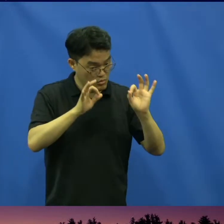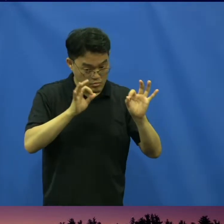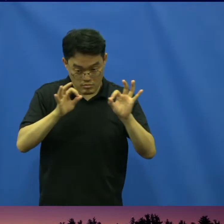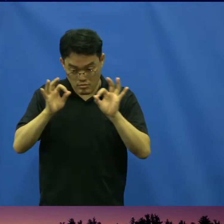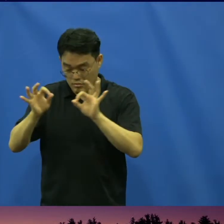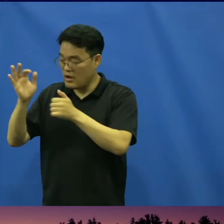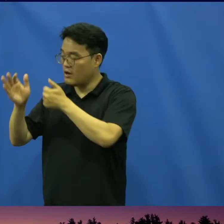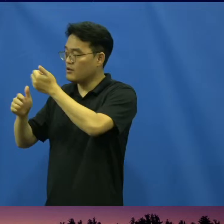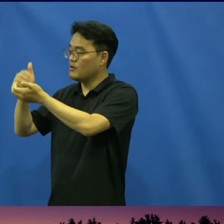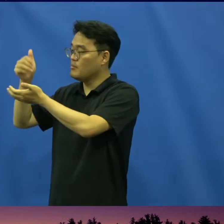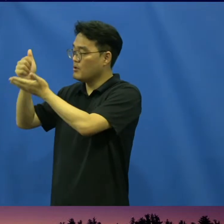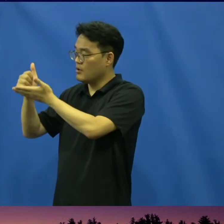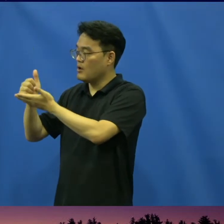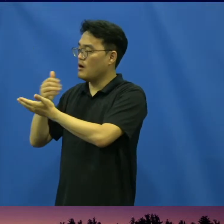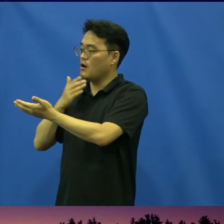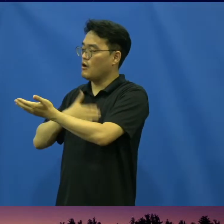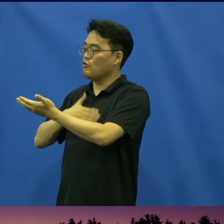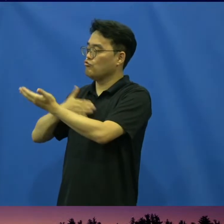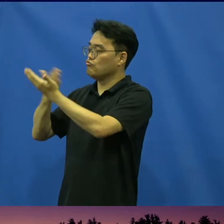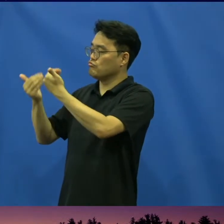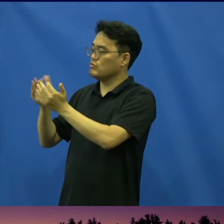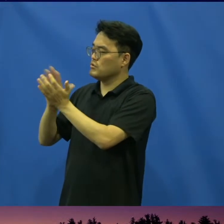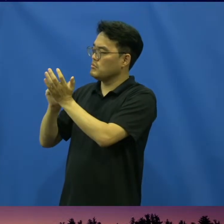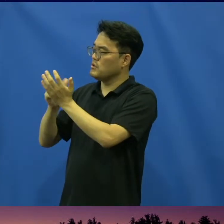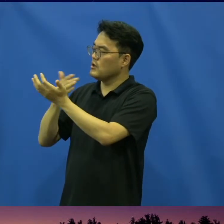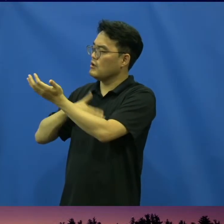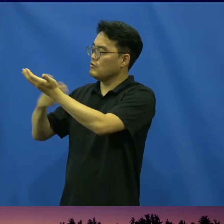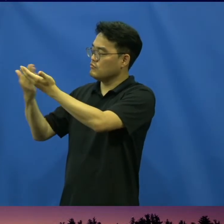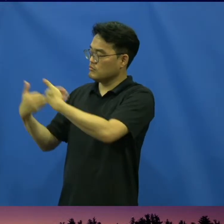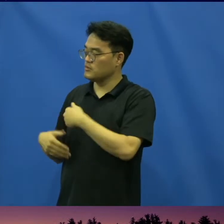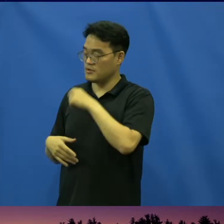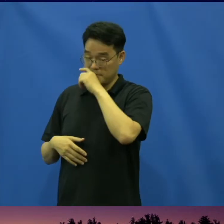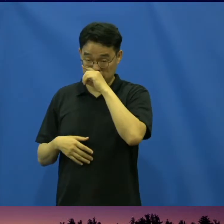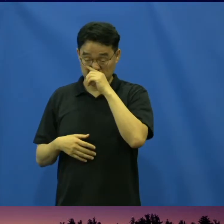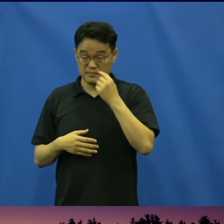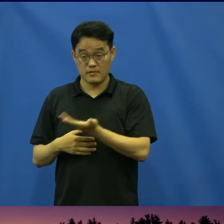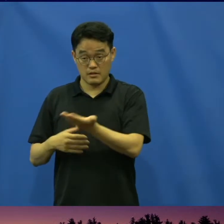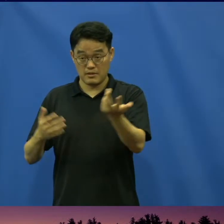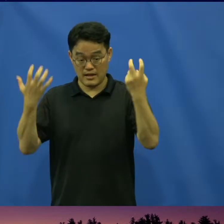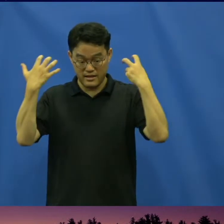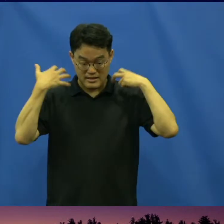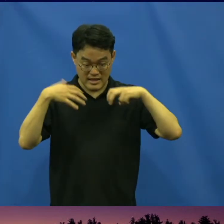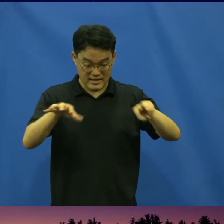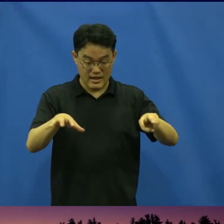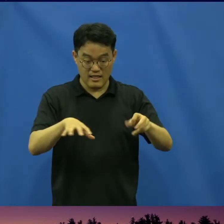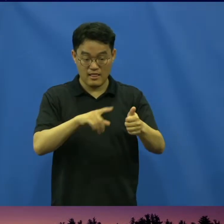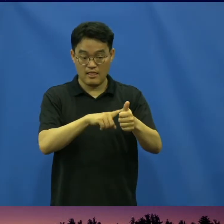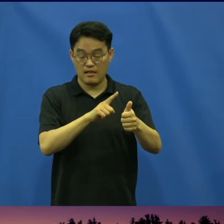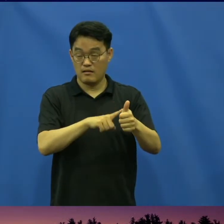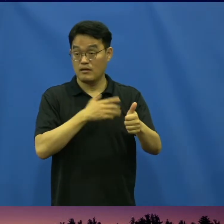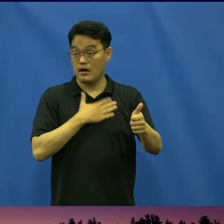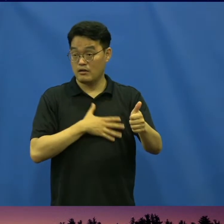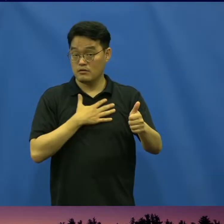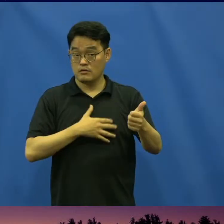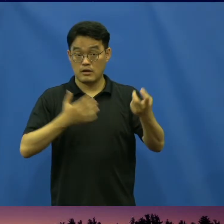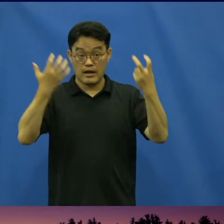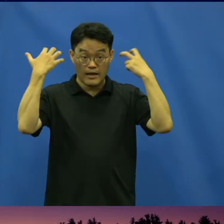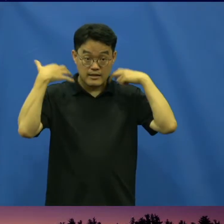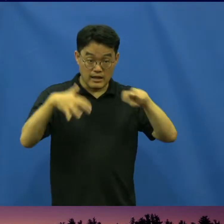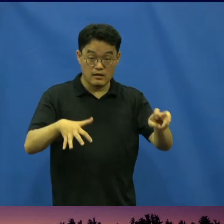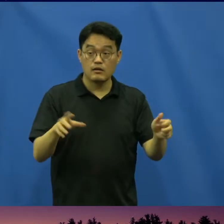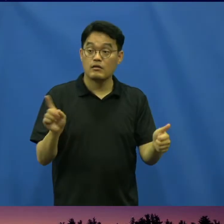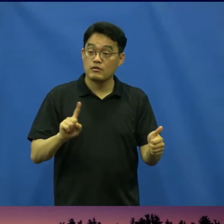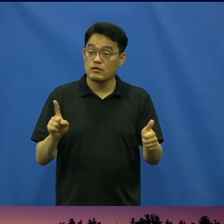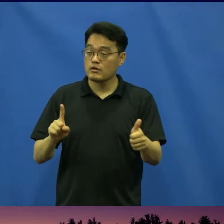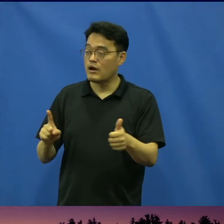알려주셔요. 다니엘이 그렇겠잖아요, 여러분. 다니엘을 감당할 자가 없어서 그 시대에 탁월한 모든 학문에 능한 자들을